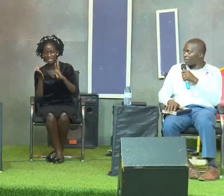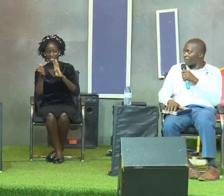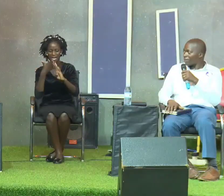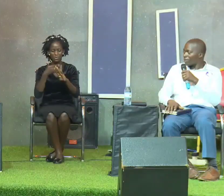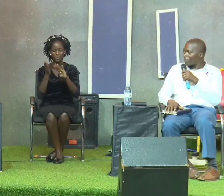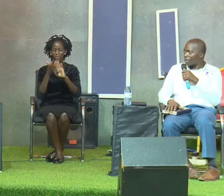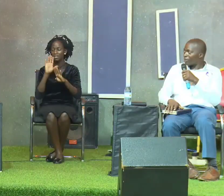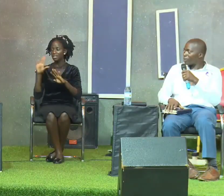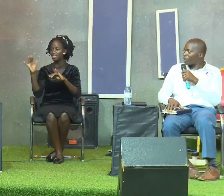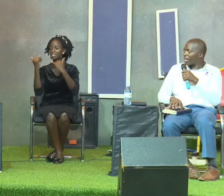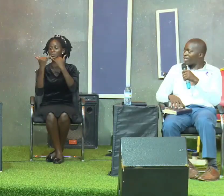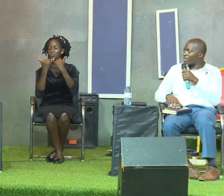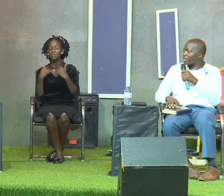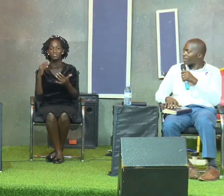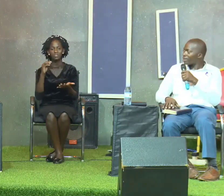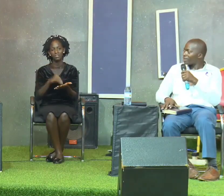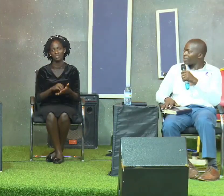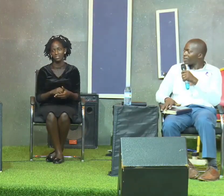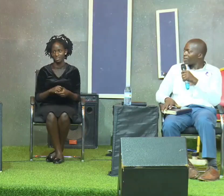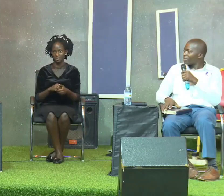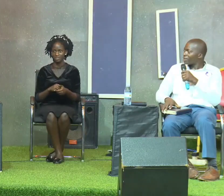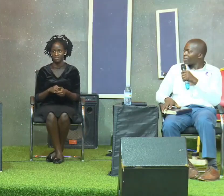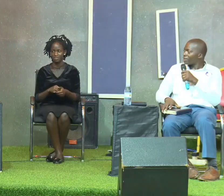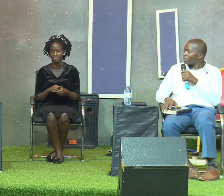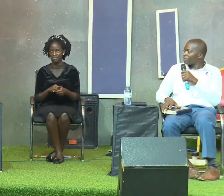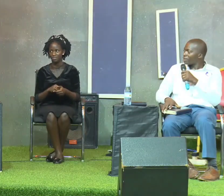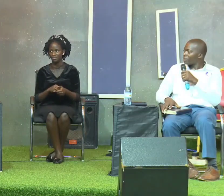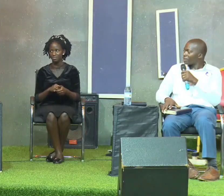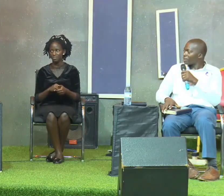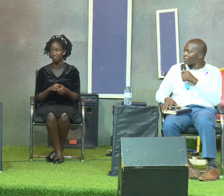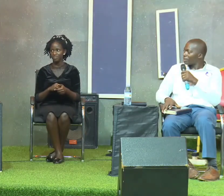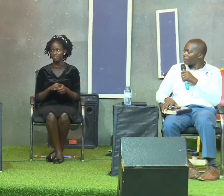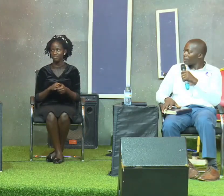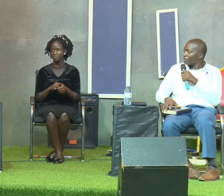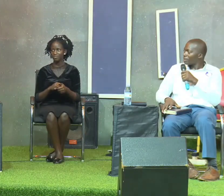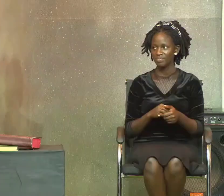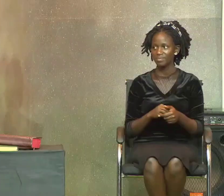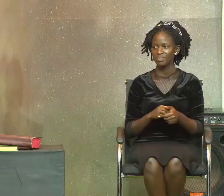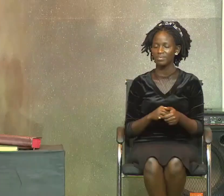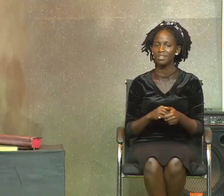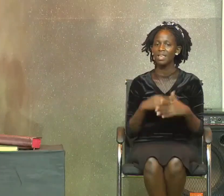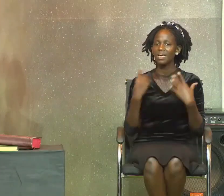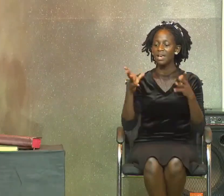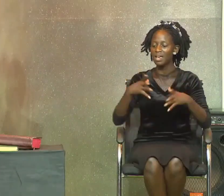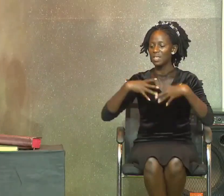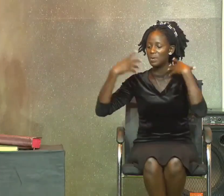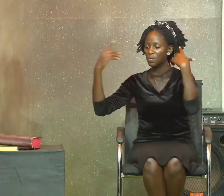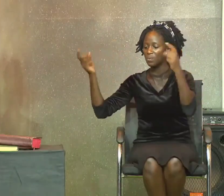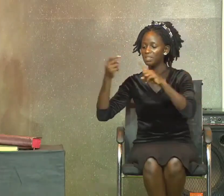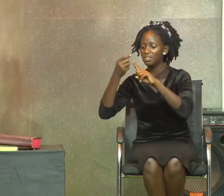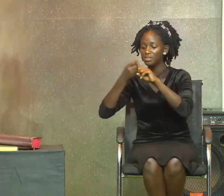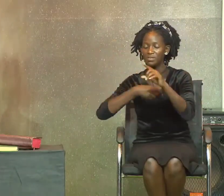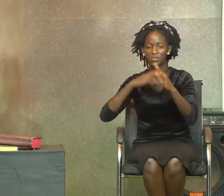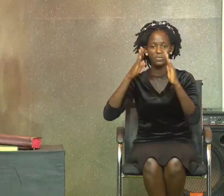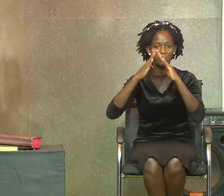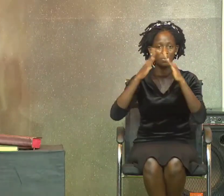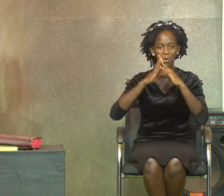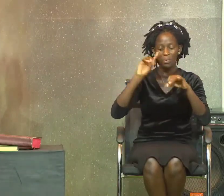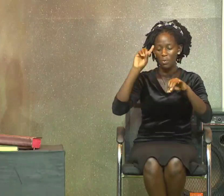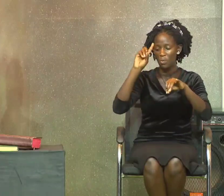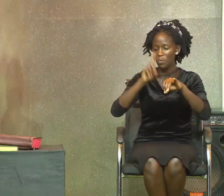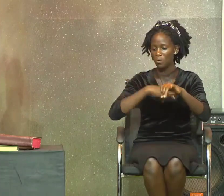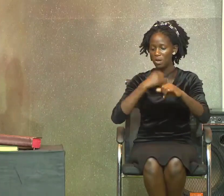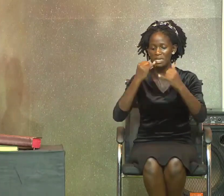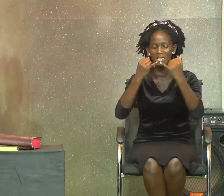tewakibuulira nze tewakibuulira nze nali oba ŋŋamba baani nti nava awaka nga maama